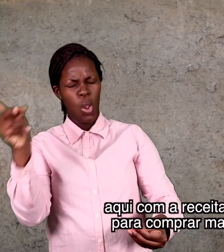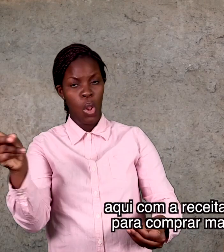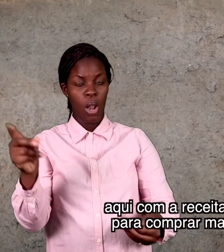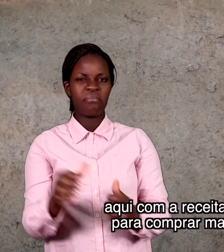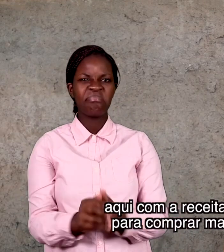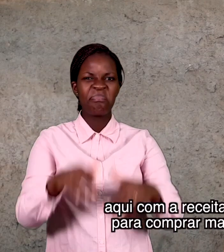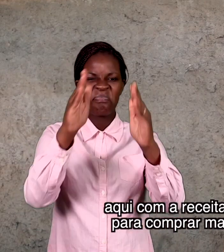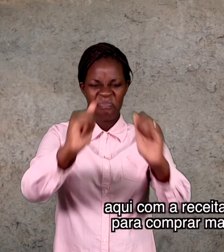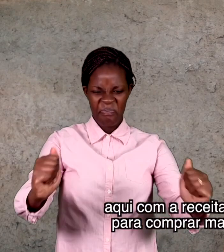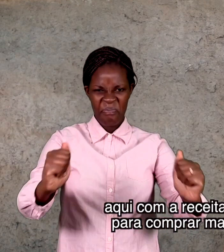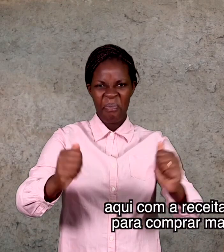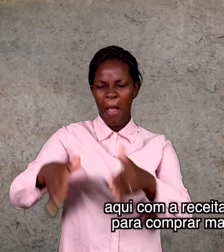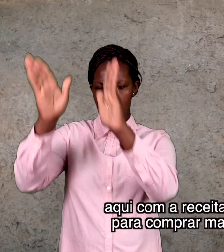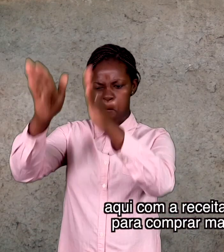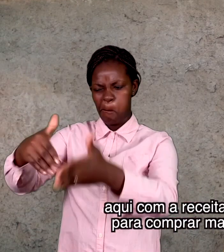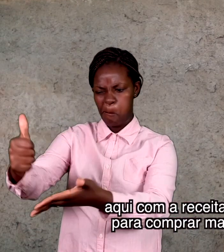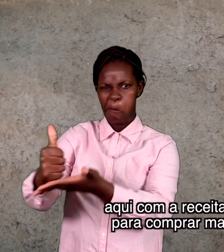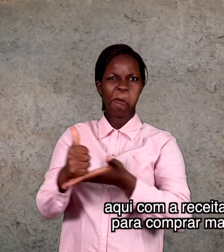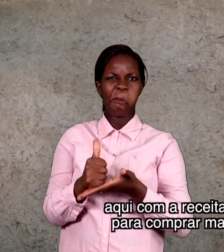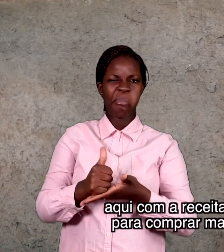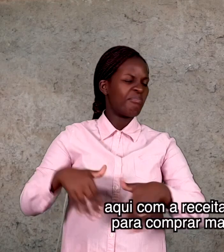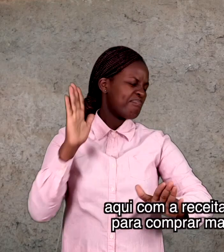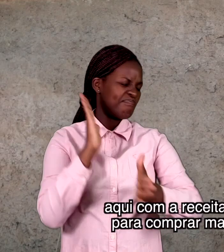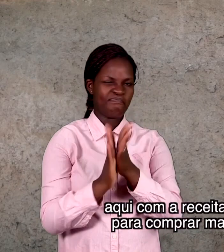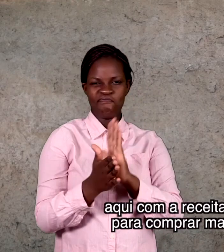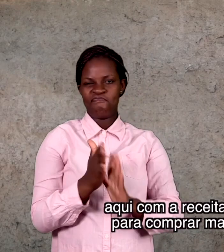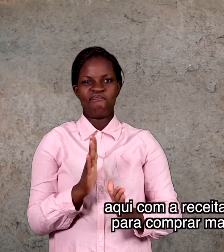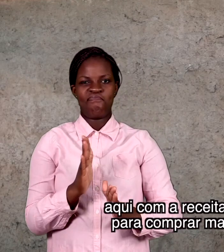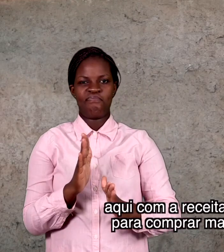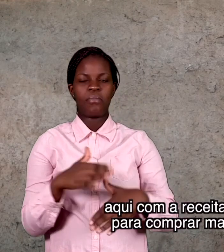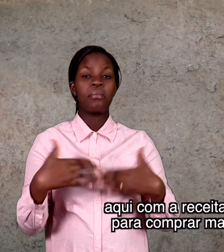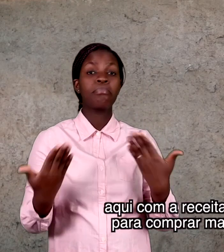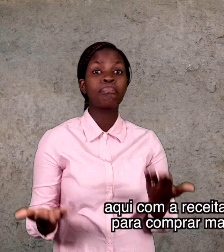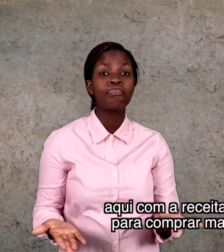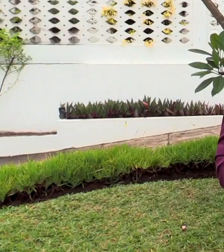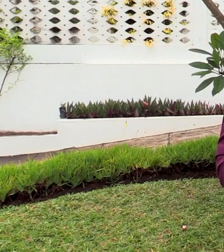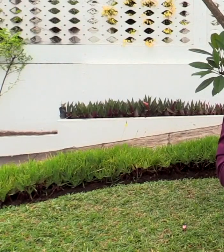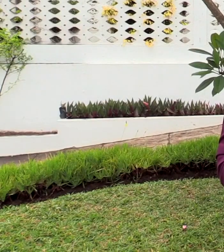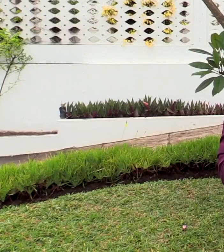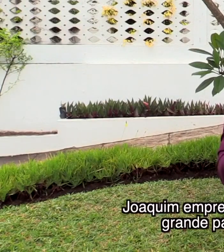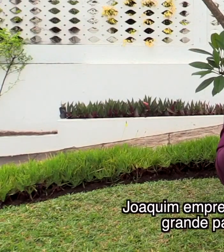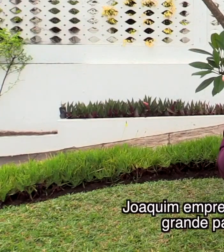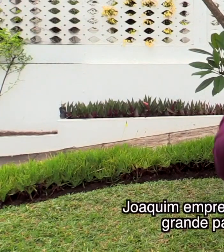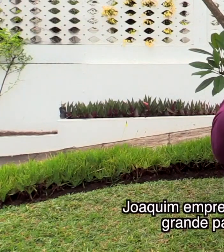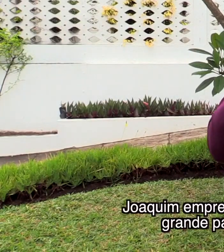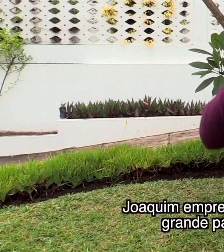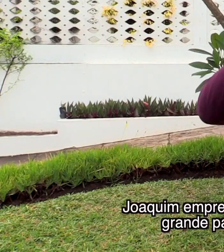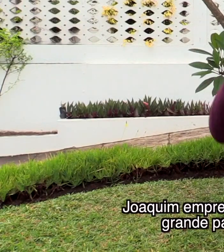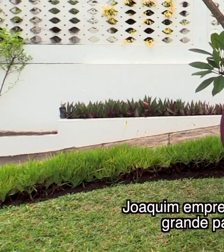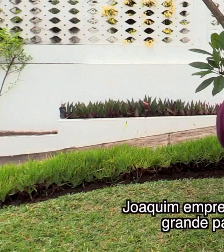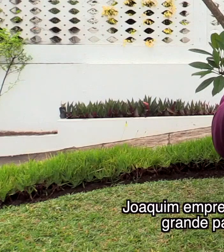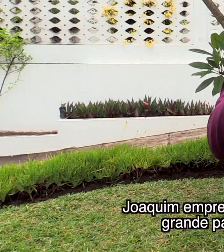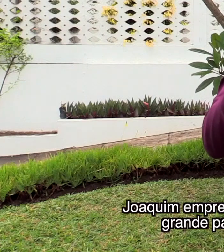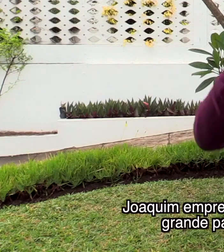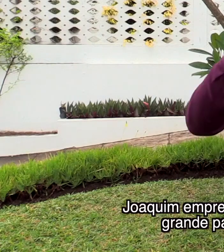material seguinte. Mas um apoio assim, alguém, não, nunca recebi. Joaquim emprega